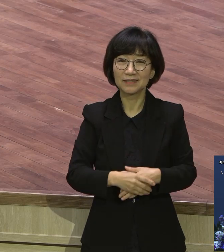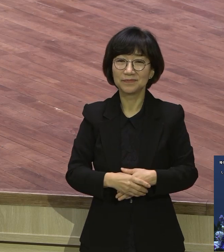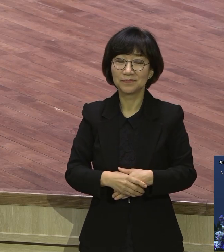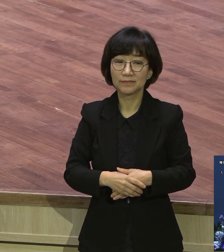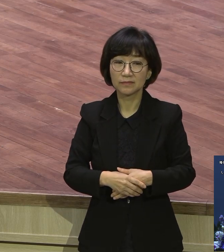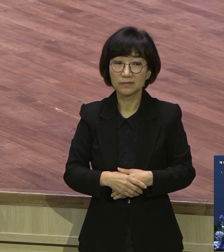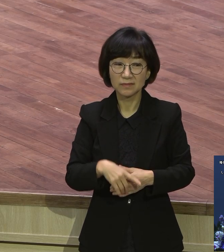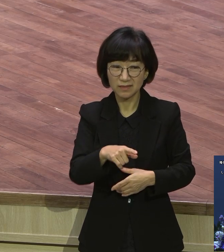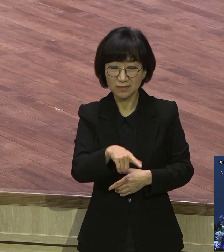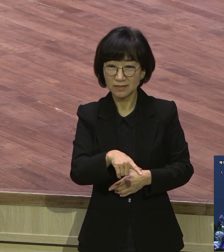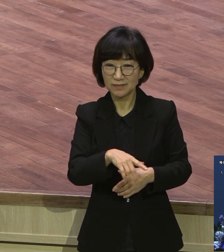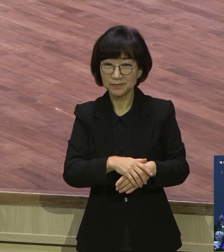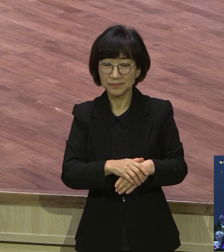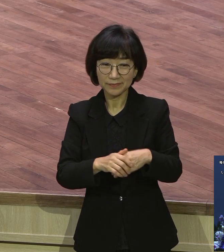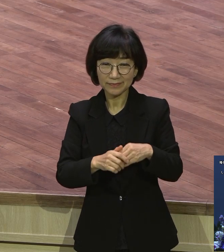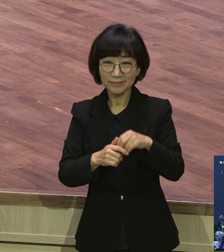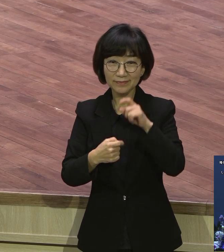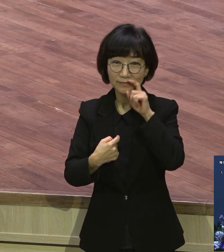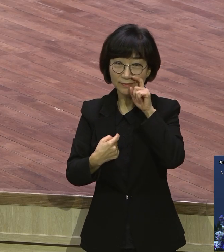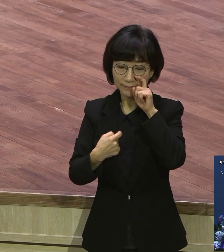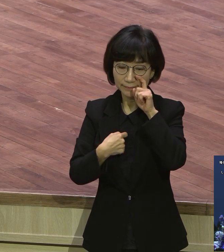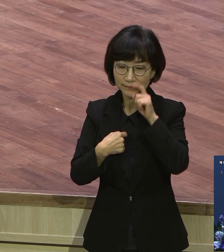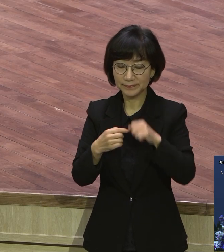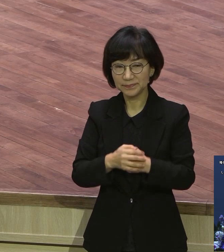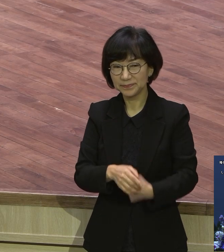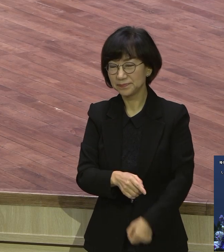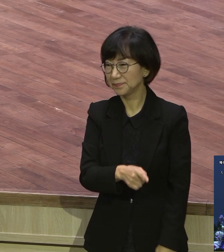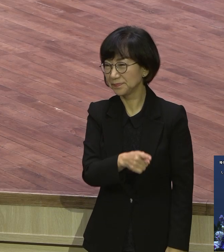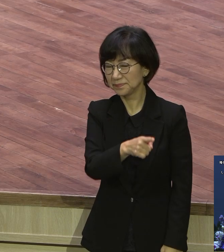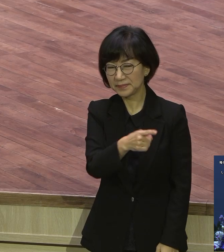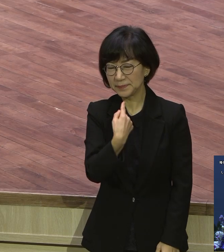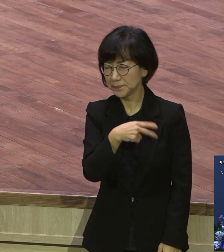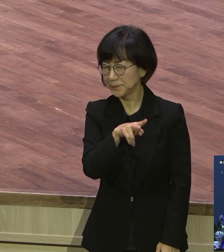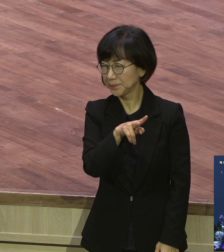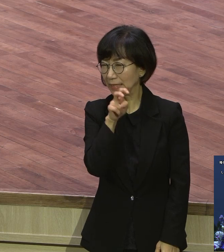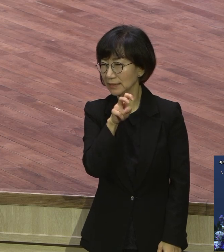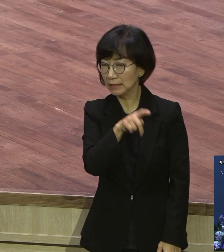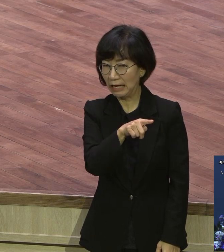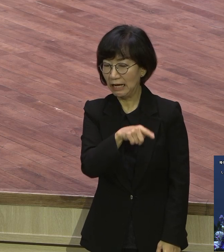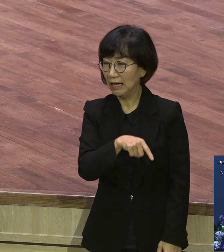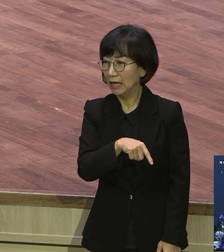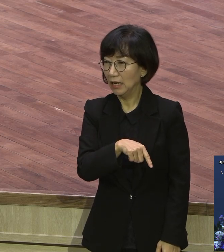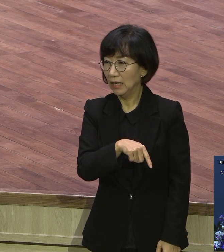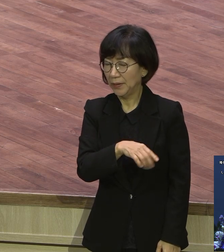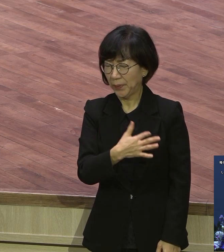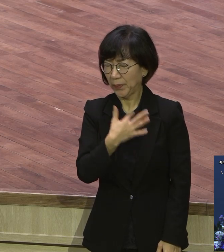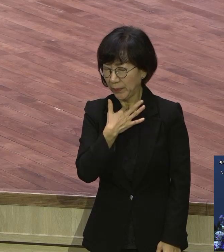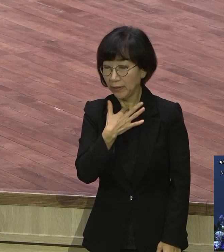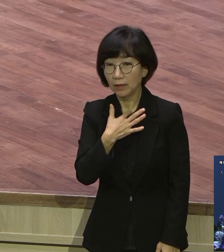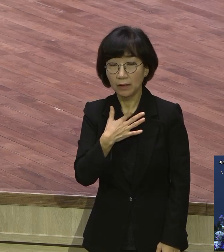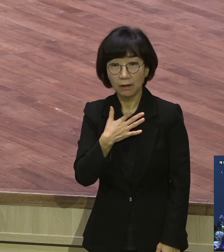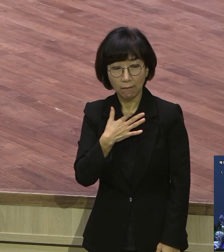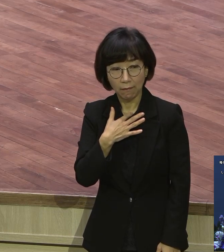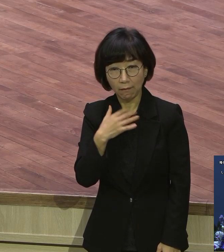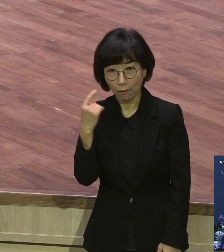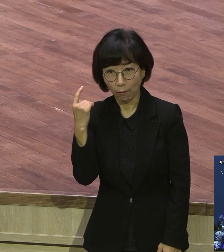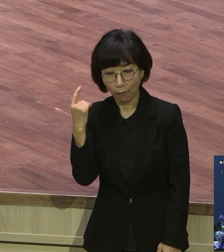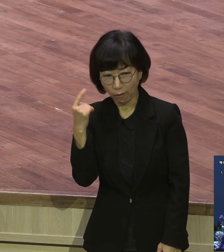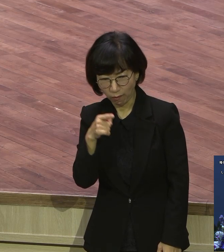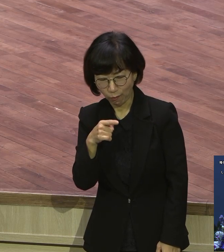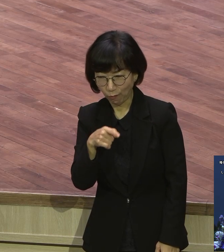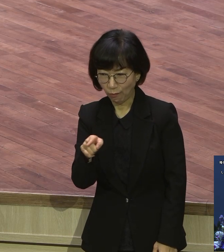나는 주위에서 보면 나 저 인간 꼴보기도 싫어 단맛 없어 이런 말 들으면 아